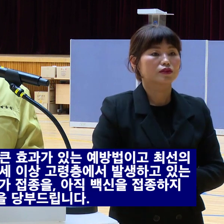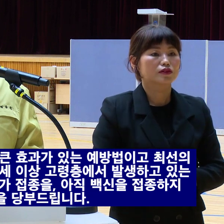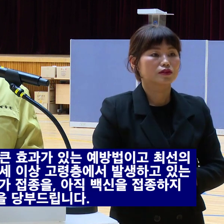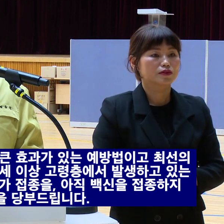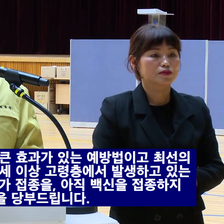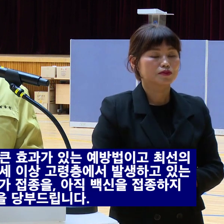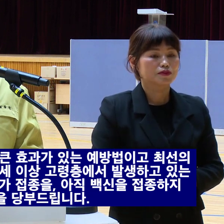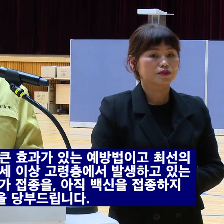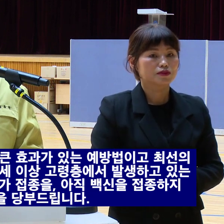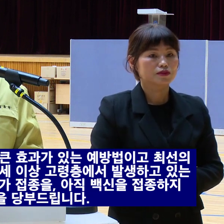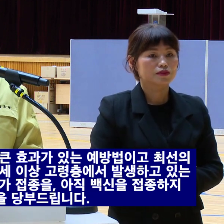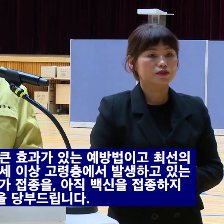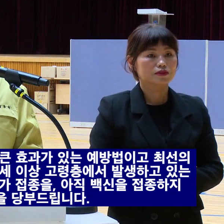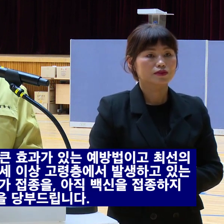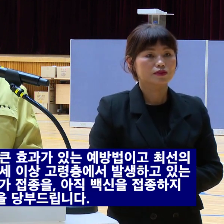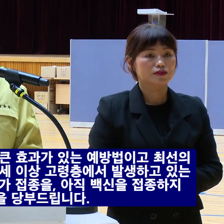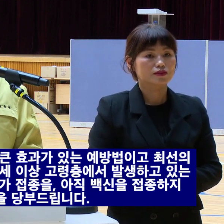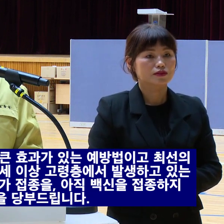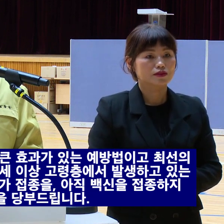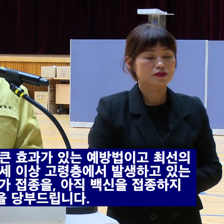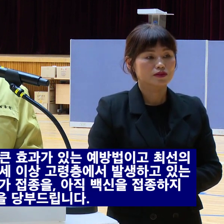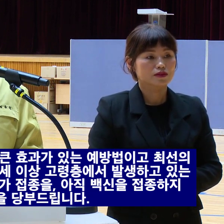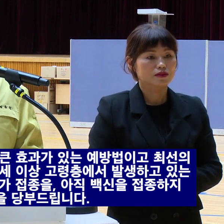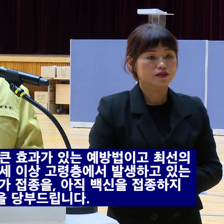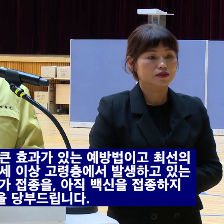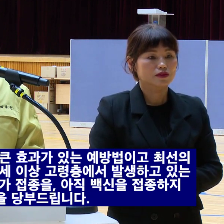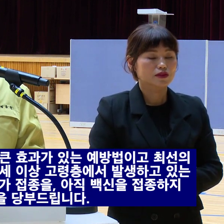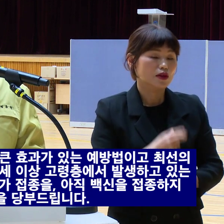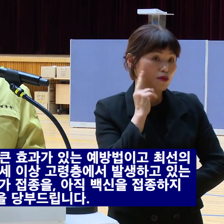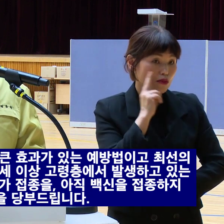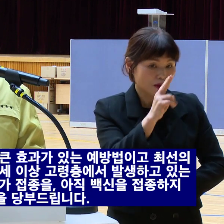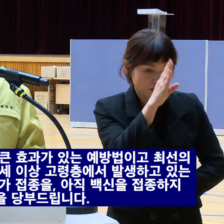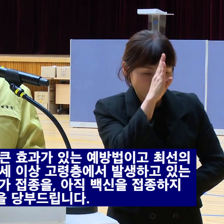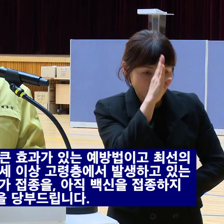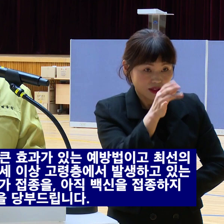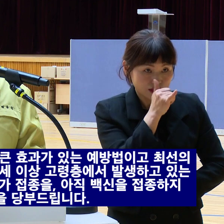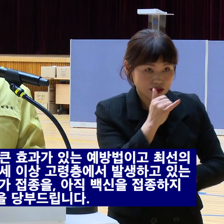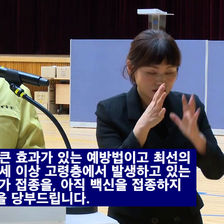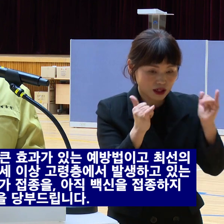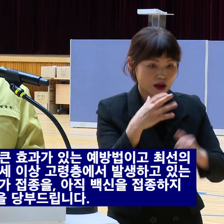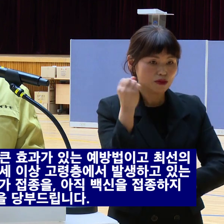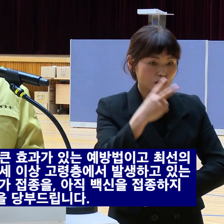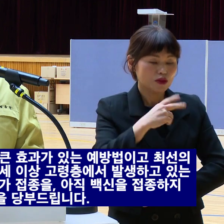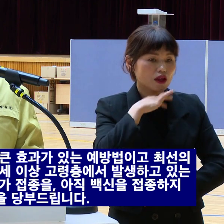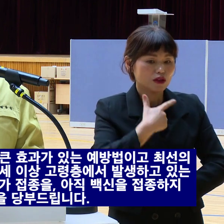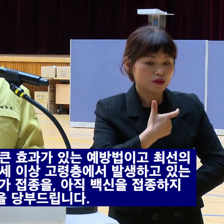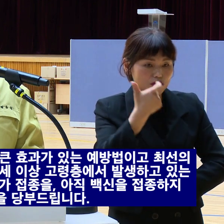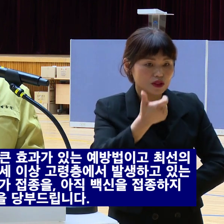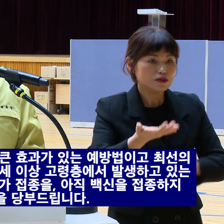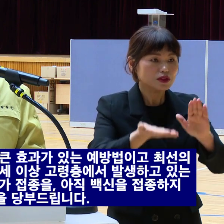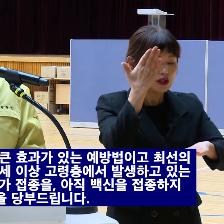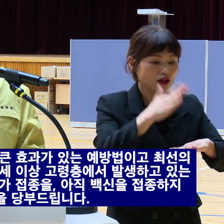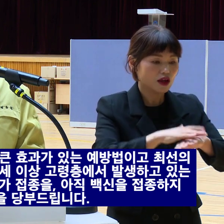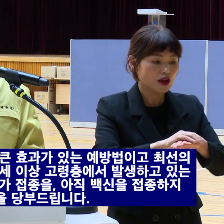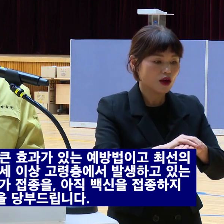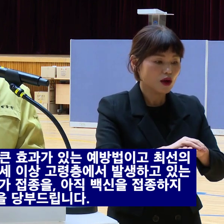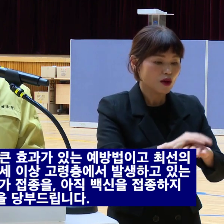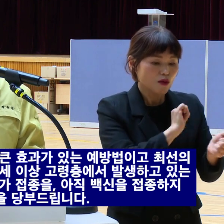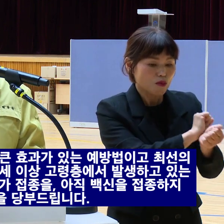최선의 대책입니다. 대부분의 위중증 환자가 60세 이상 고령층에서 발생하고 있는